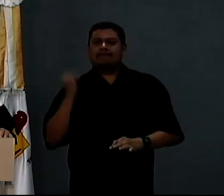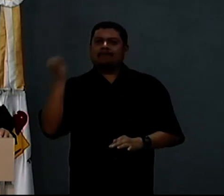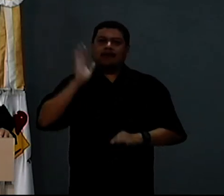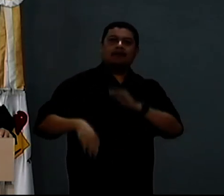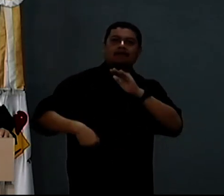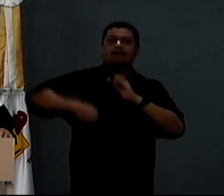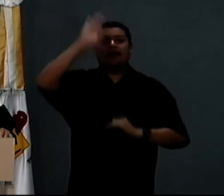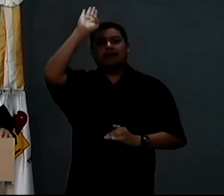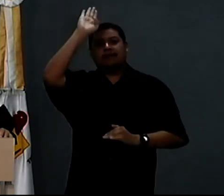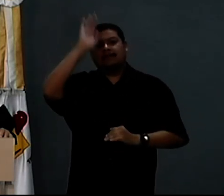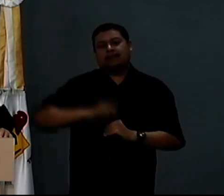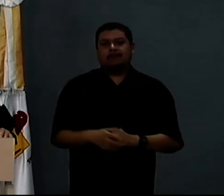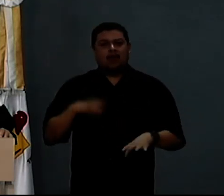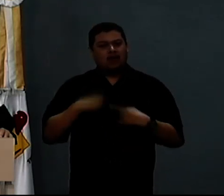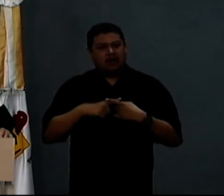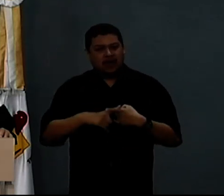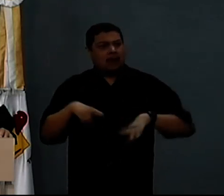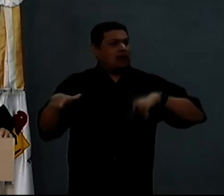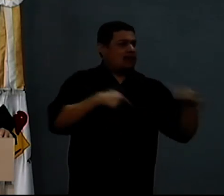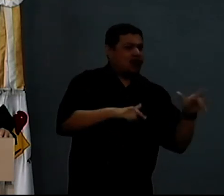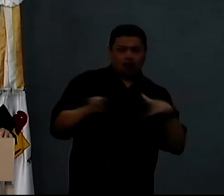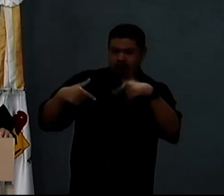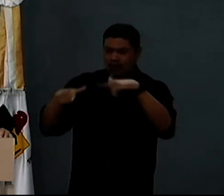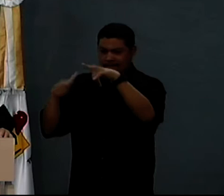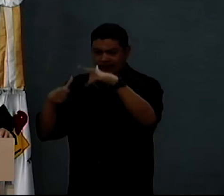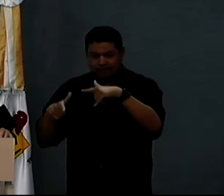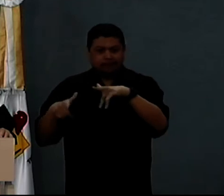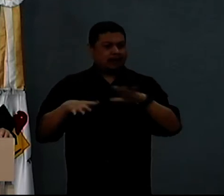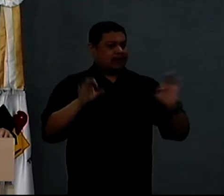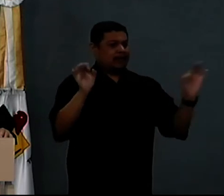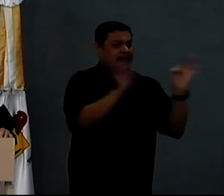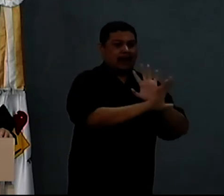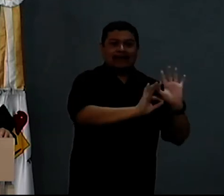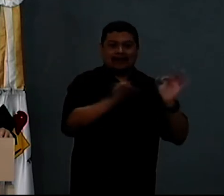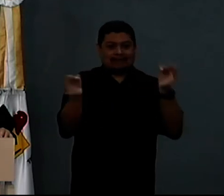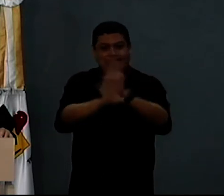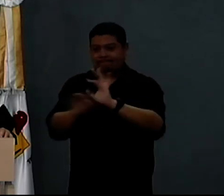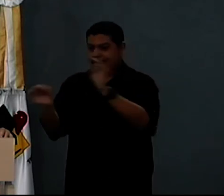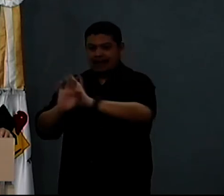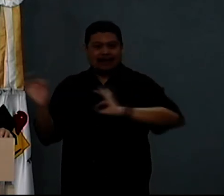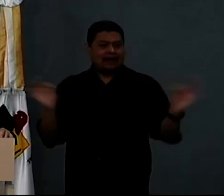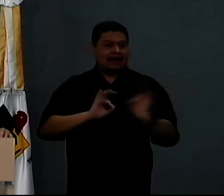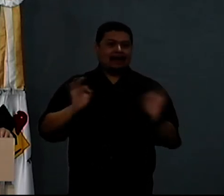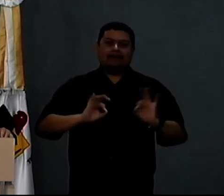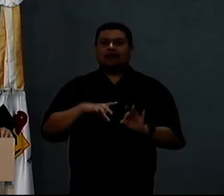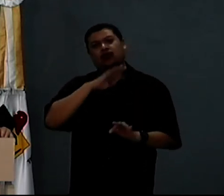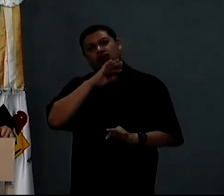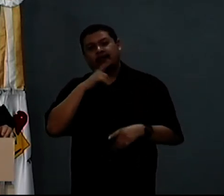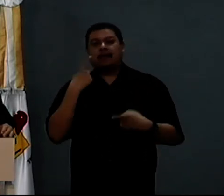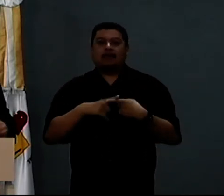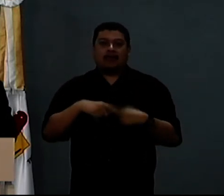gente, às vezes, começa com muitas atividades, muitas obras, e não finaliza. Isso é ruim. Por quê? A Avenida